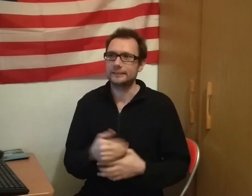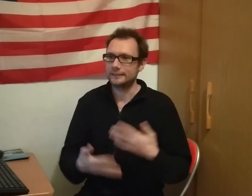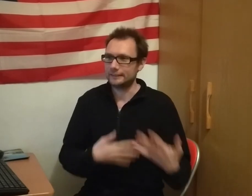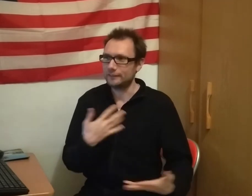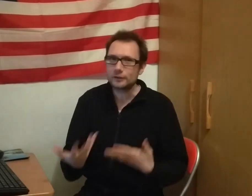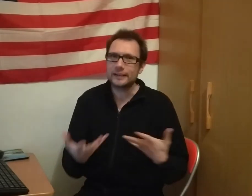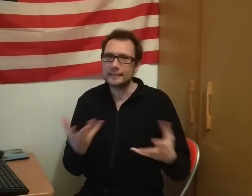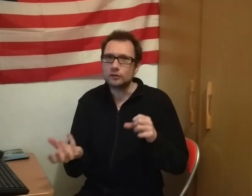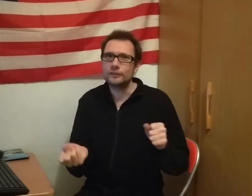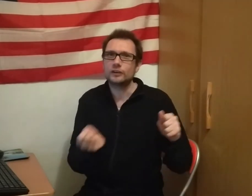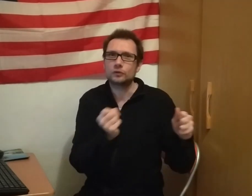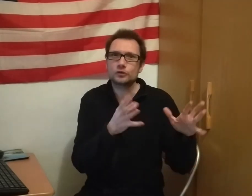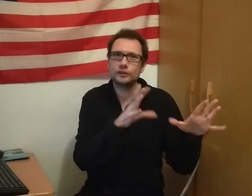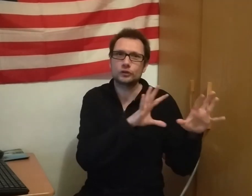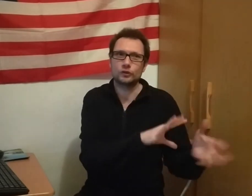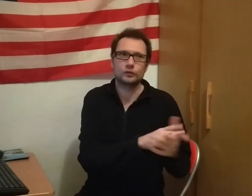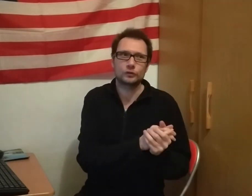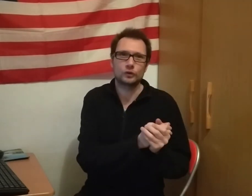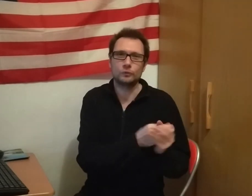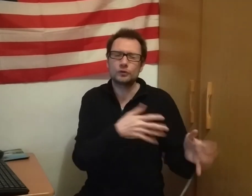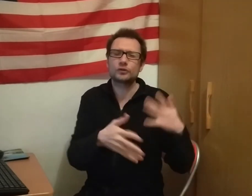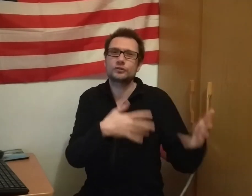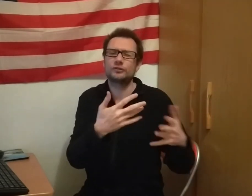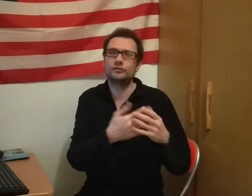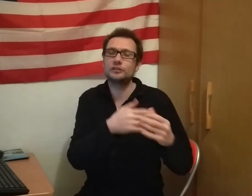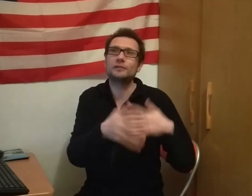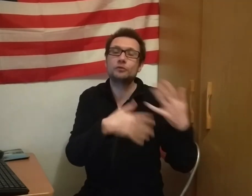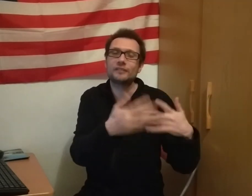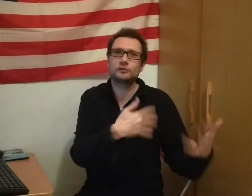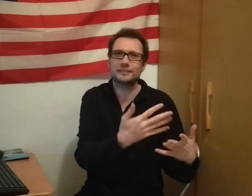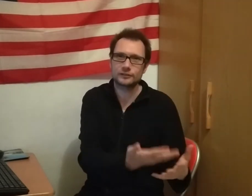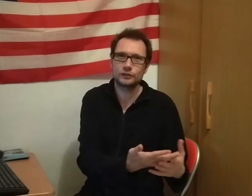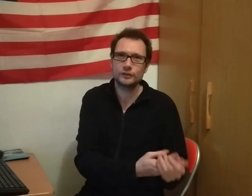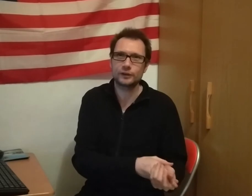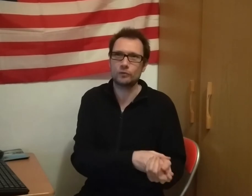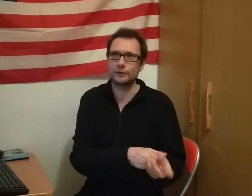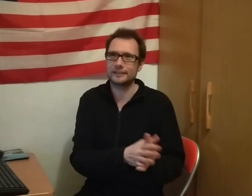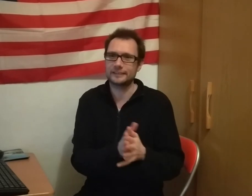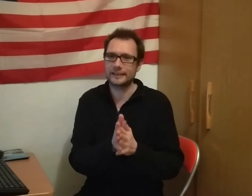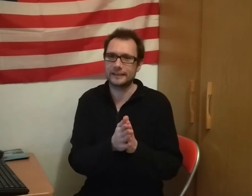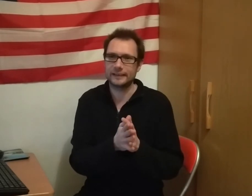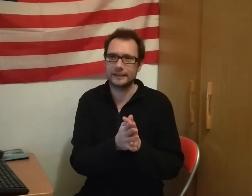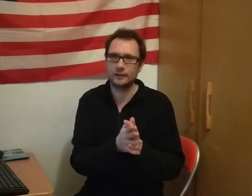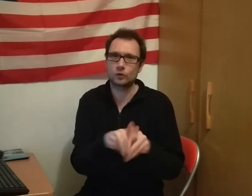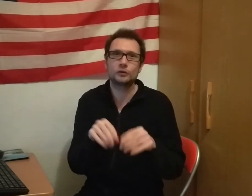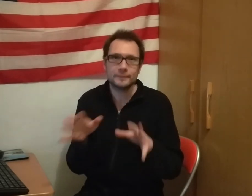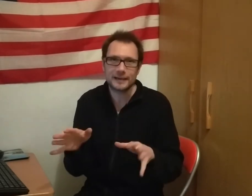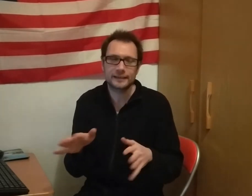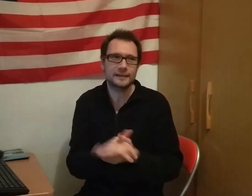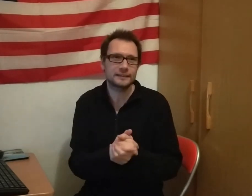Y veo que ahí tengo video, algunos vídeos con muchas visualizaciones, como puede ser los juegos de magia.